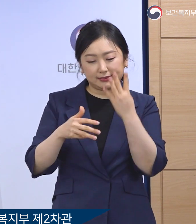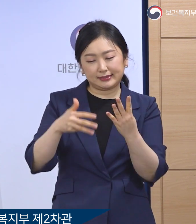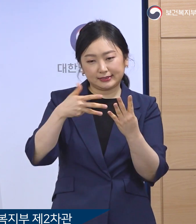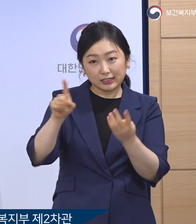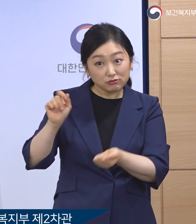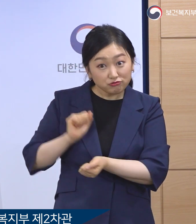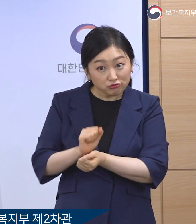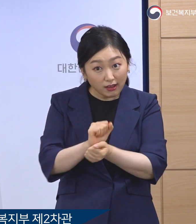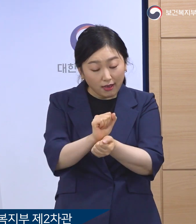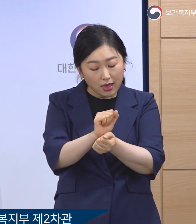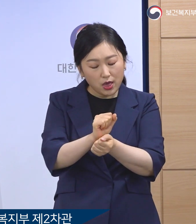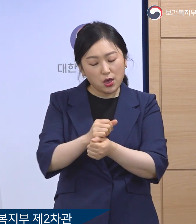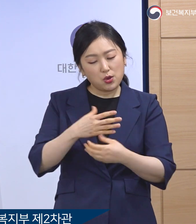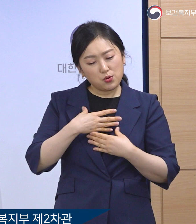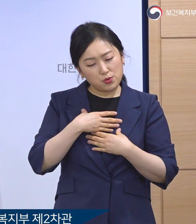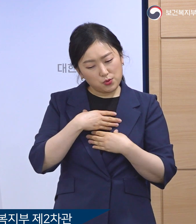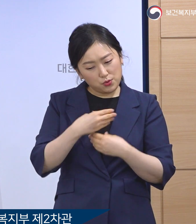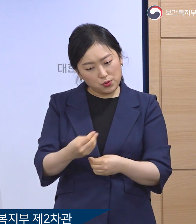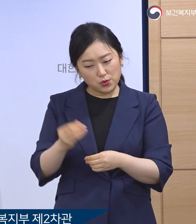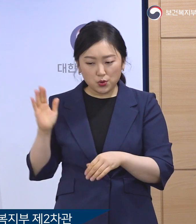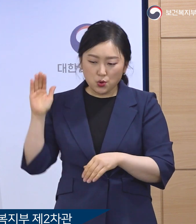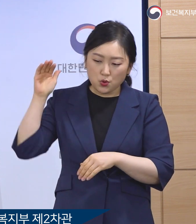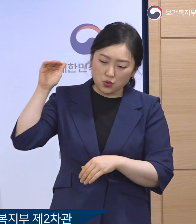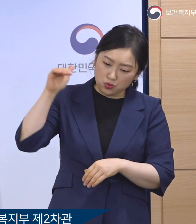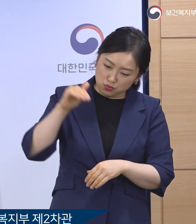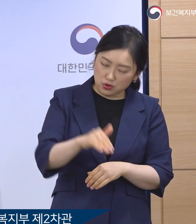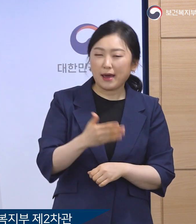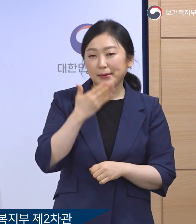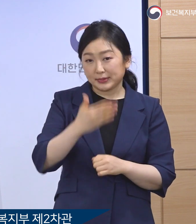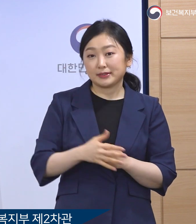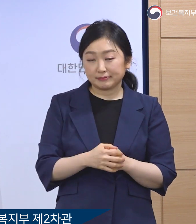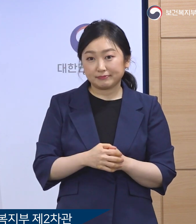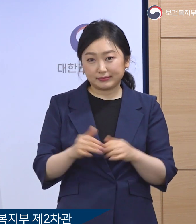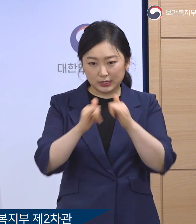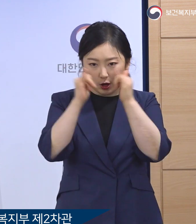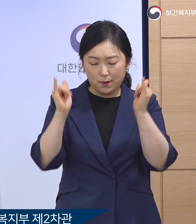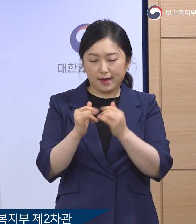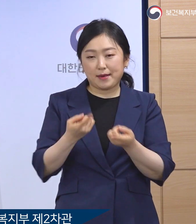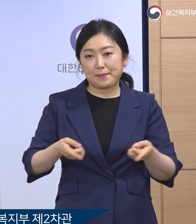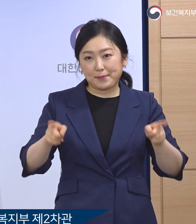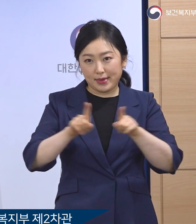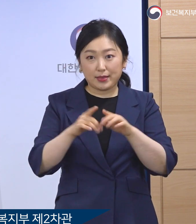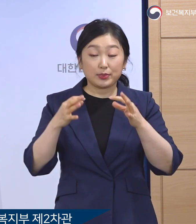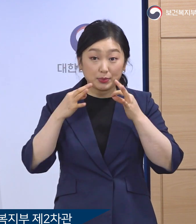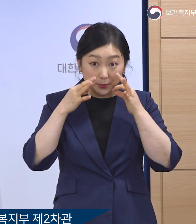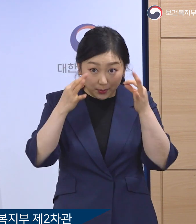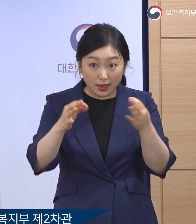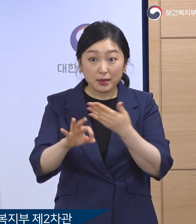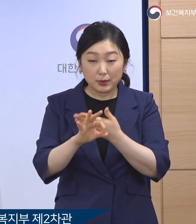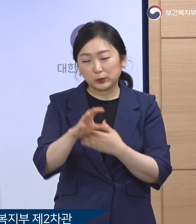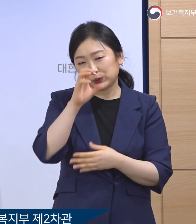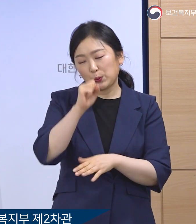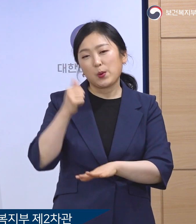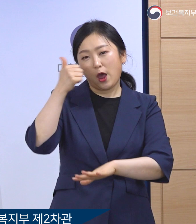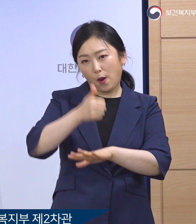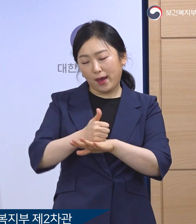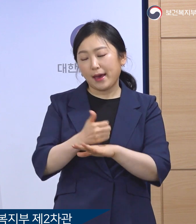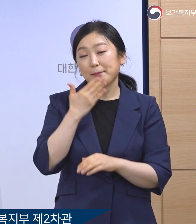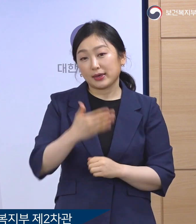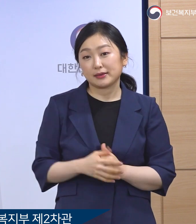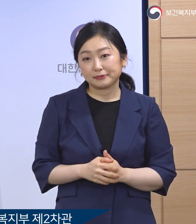안정화시킬 수 있을 것입니다. 우리 사회 모두가 함께 노력하면 이러한 결과가 나타날 수 있을